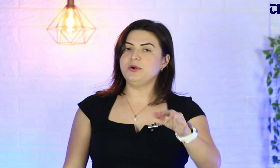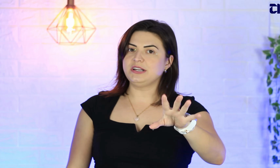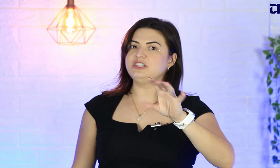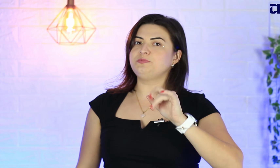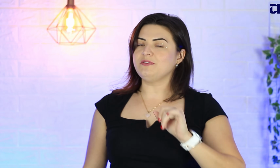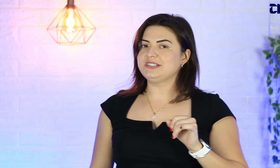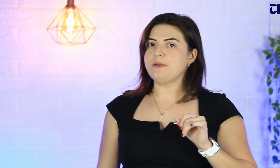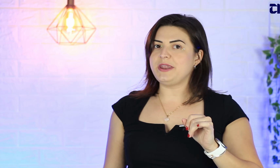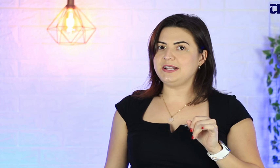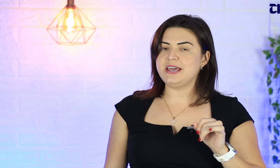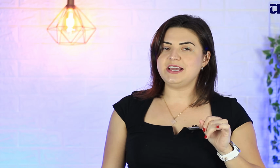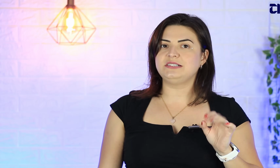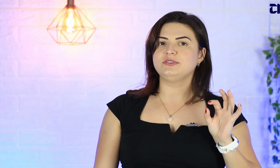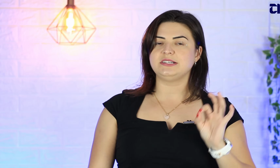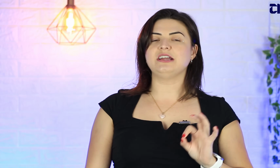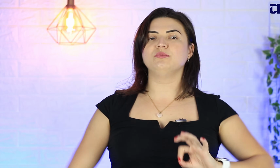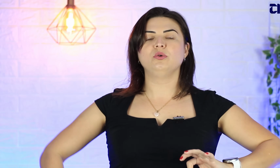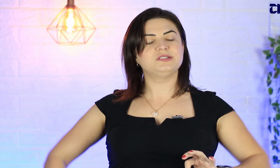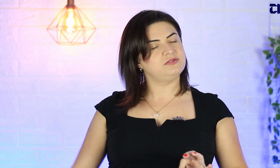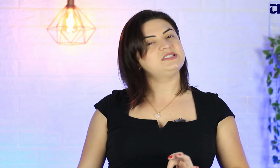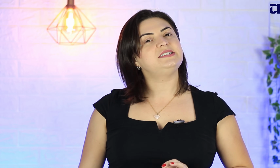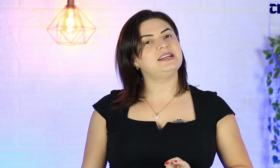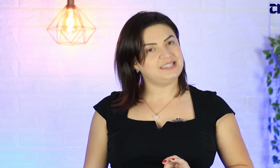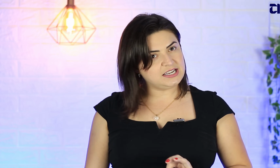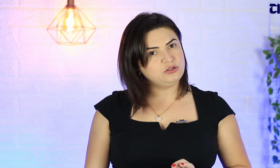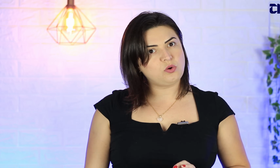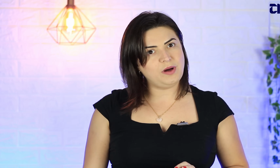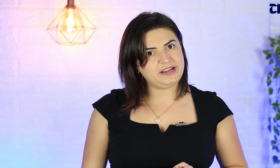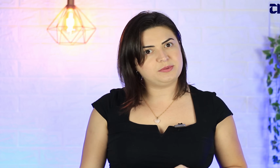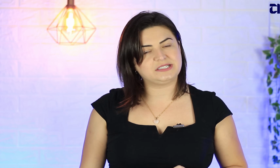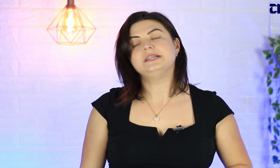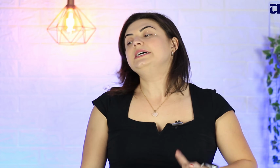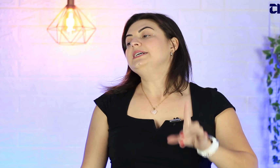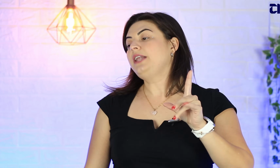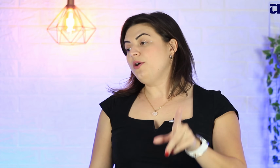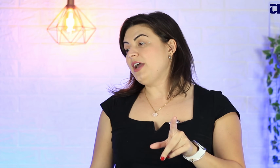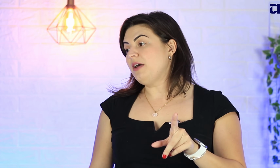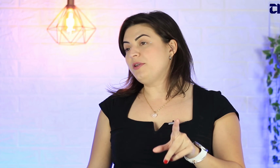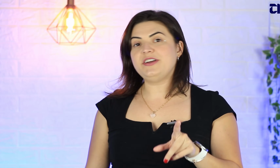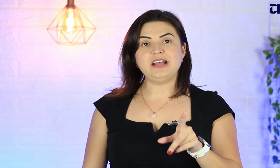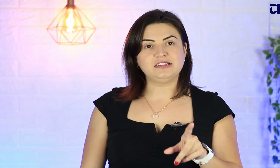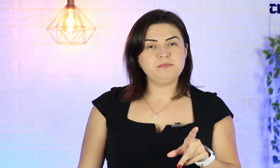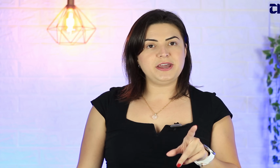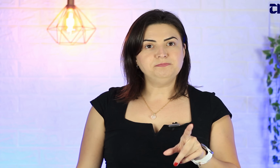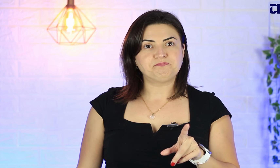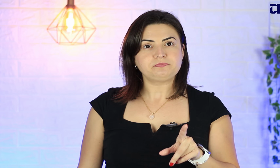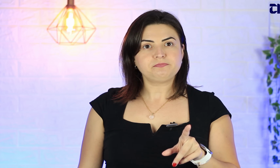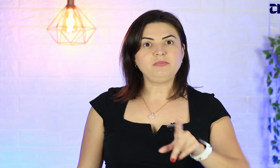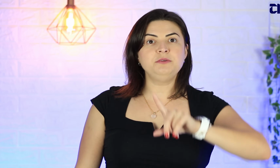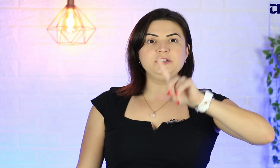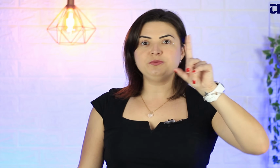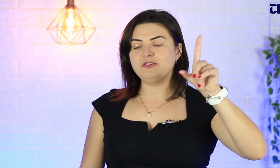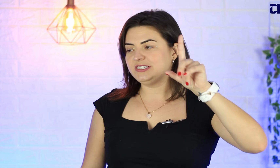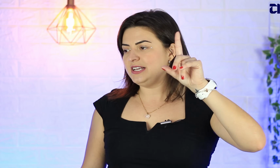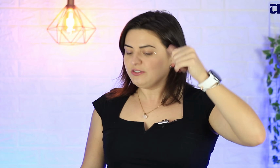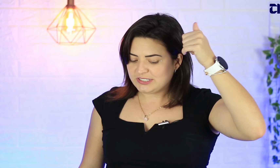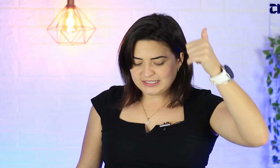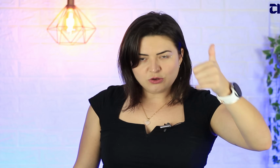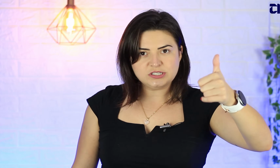importante para você aprender aí se você está no mundo, se você está seguindo com a Libras. Então, eu quero aproveitar também e pedir para vocês, se vocês estão